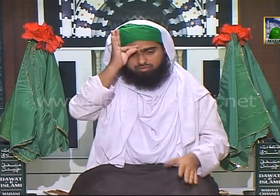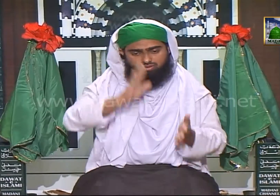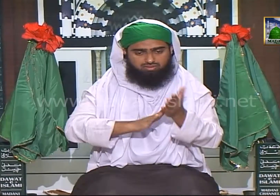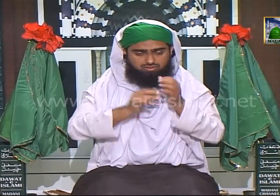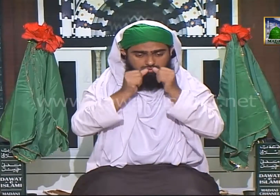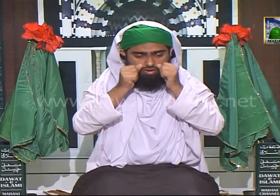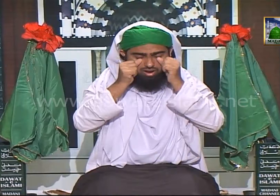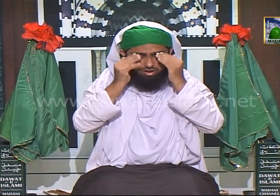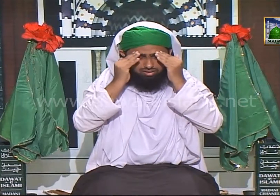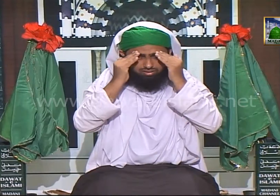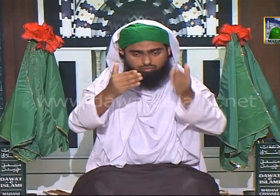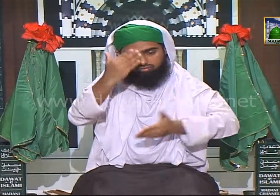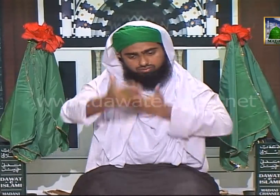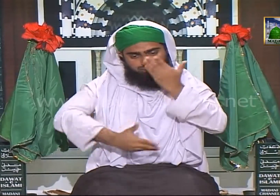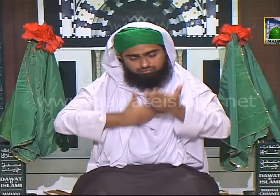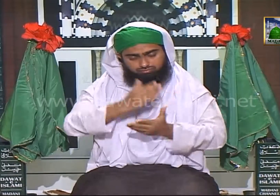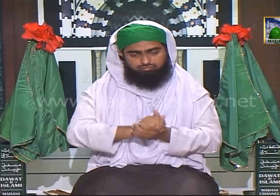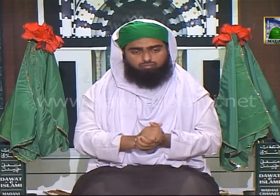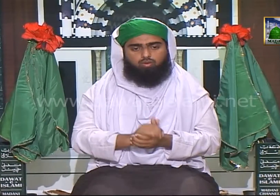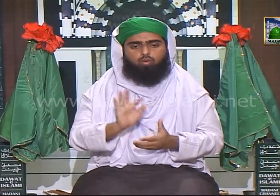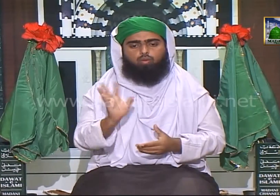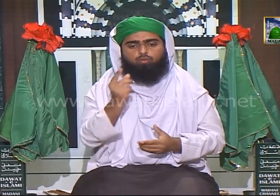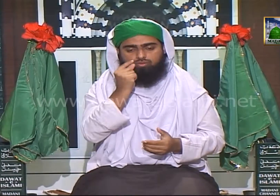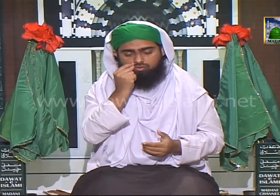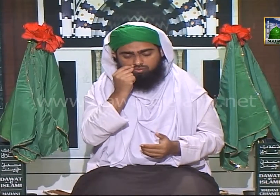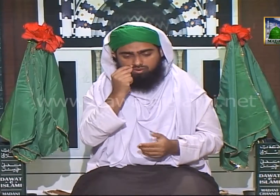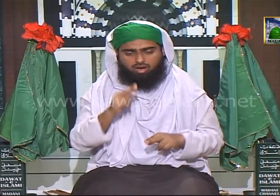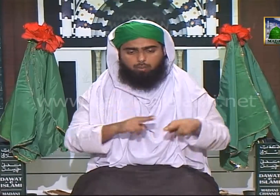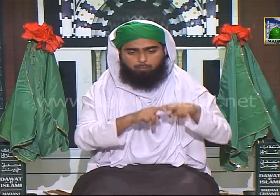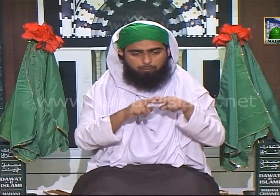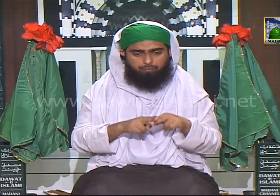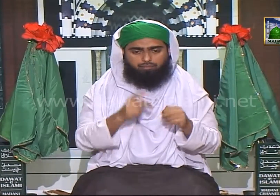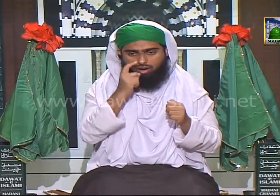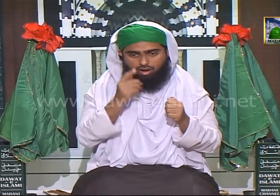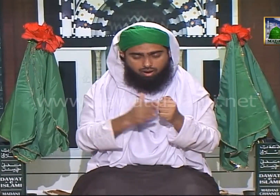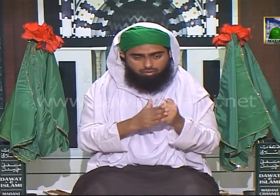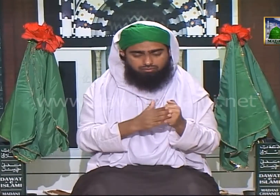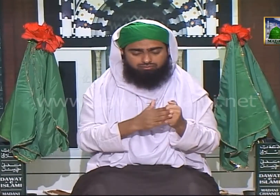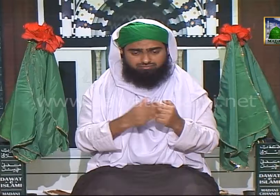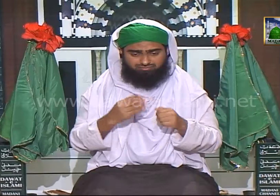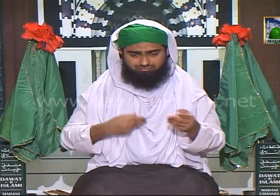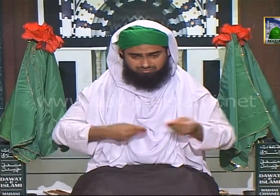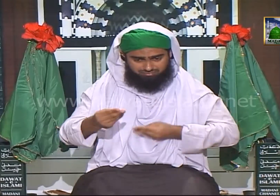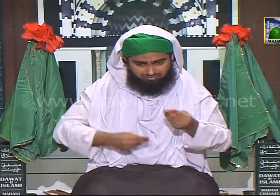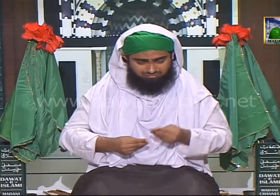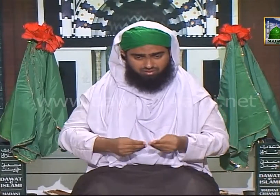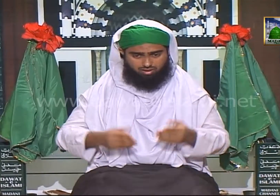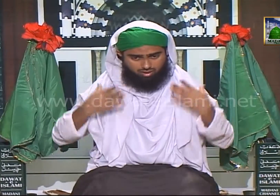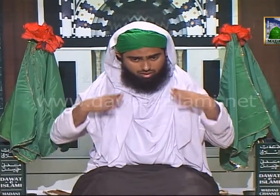بچنے کے لیے حلال روزی کماتا ہے اپنے گزارے کے لیے، بال بچوں کے گزارے کے لیے، تو وہ مجاہد فی سبیل اللہ،